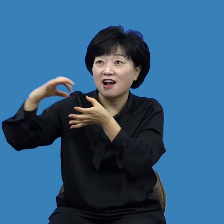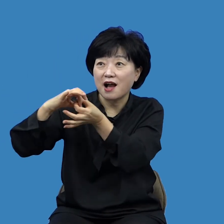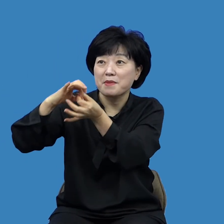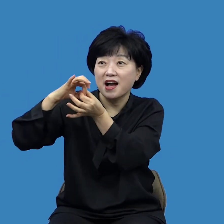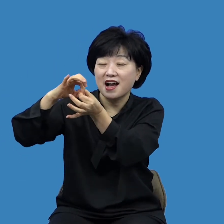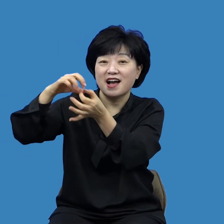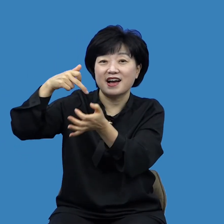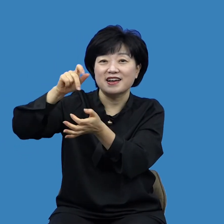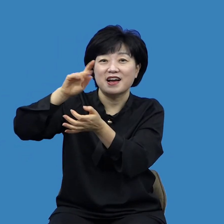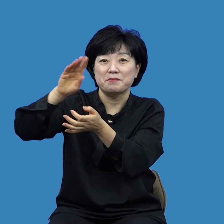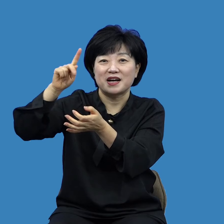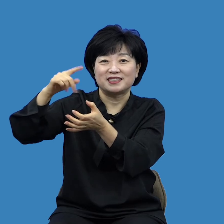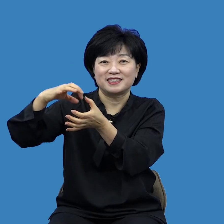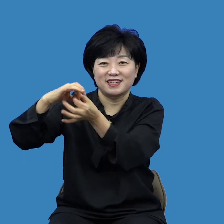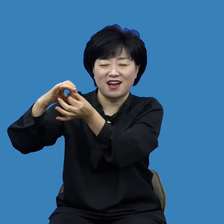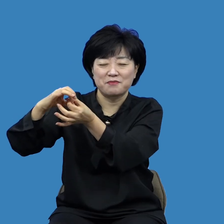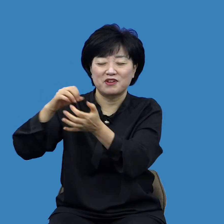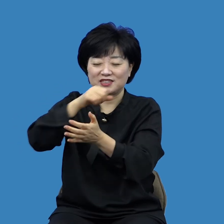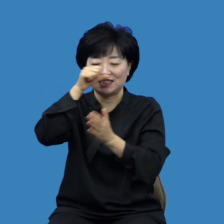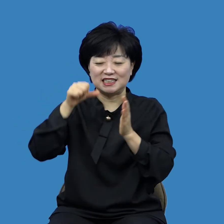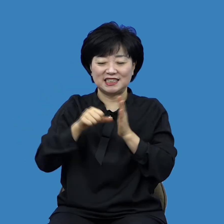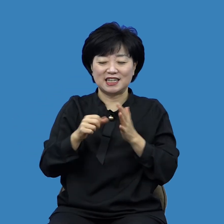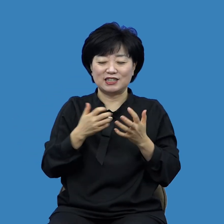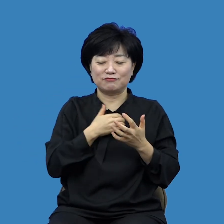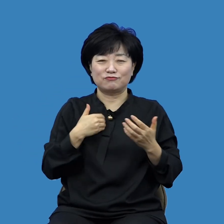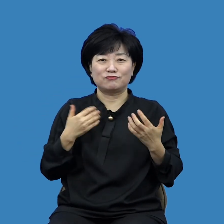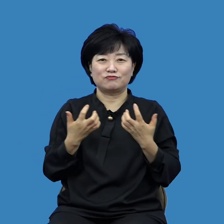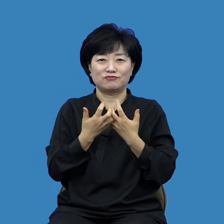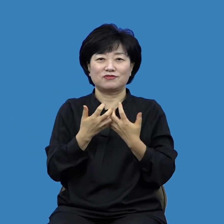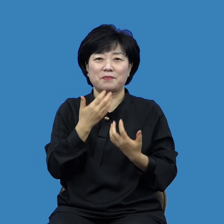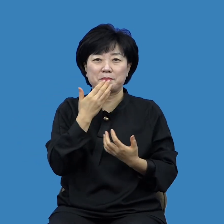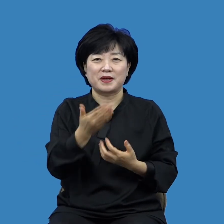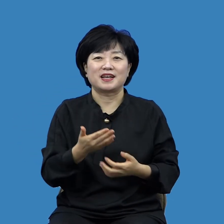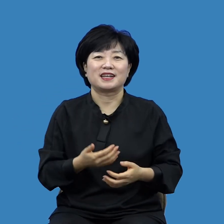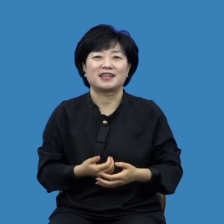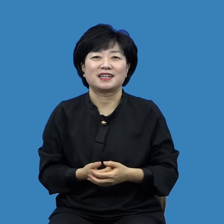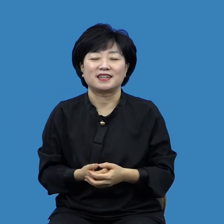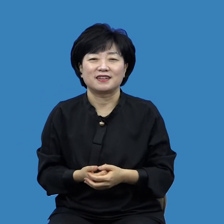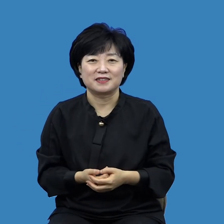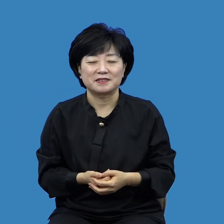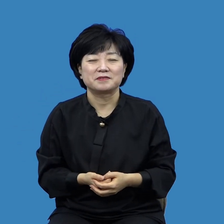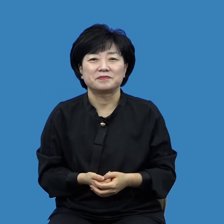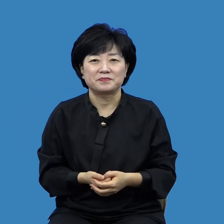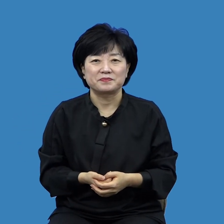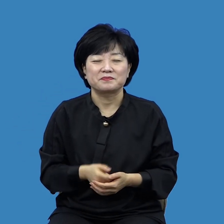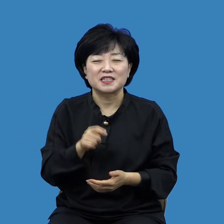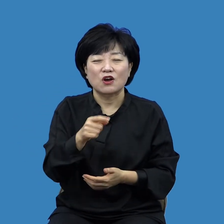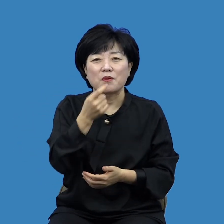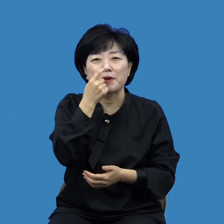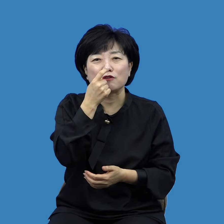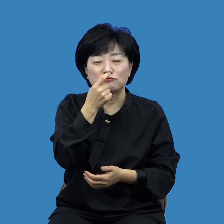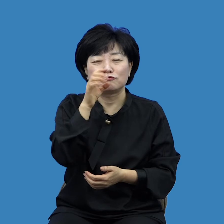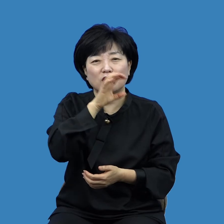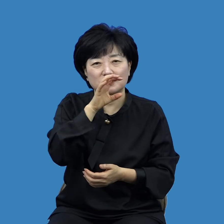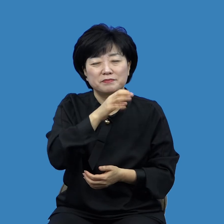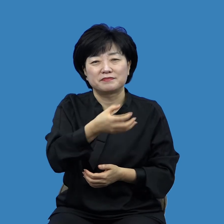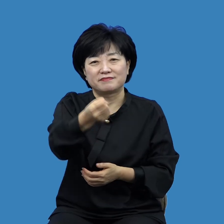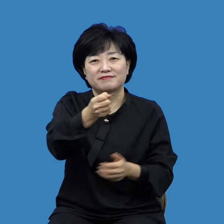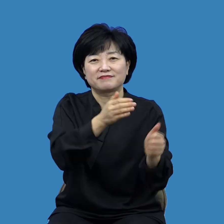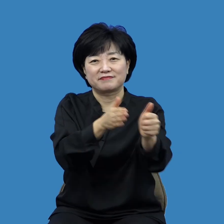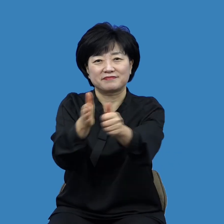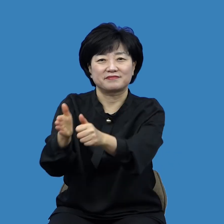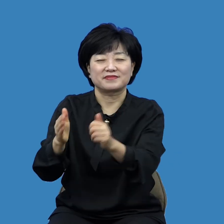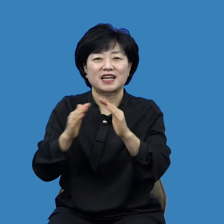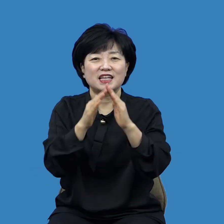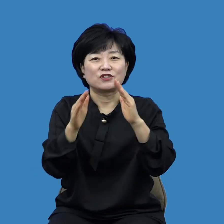거예요. 그럼 우리 인생이 풍성해진다는 거예요. 아멘. 자, 이거를 배우시는 여러분 되시기를 바랍니다. 이게 가정의